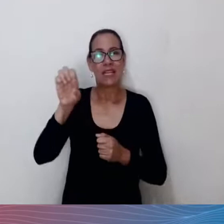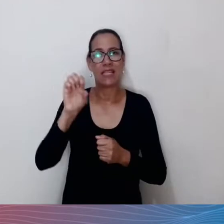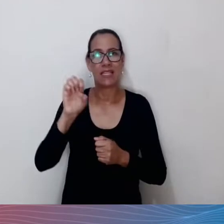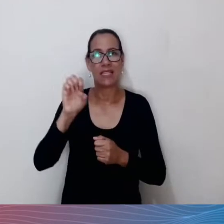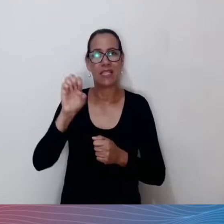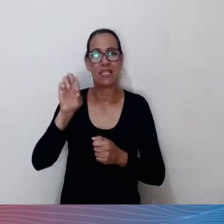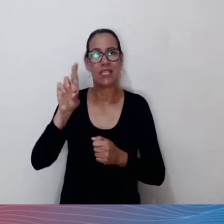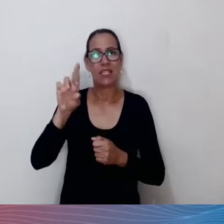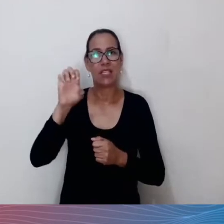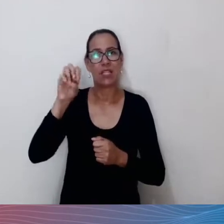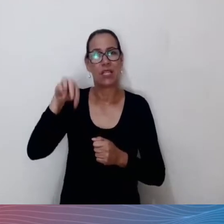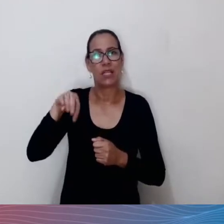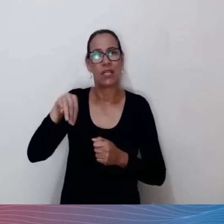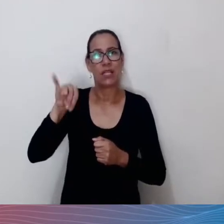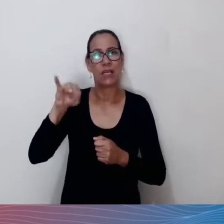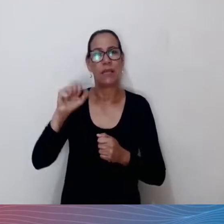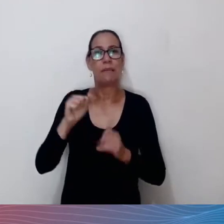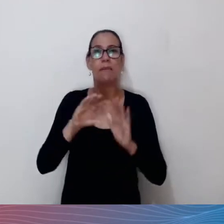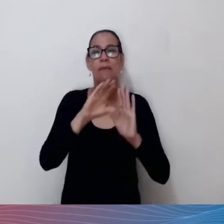Ó Senhor Jesus.